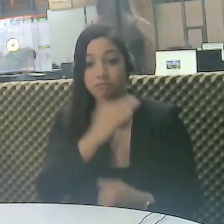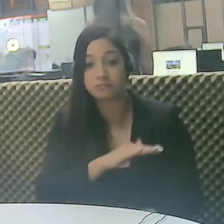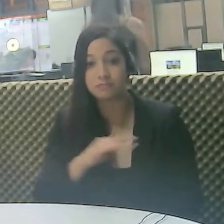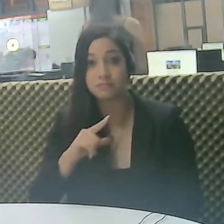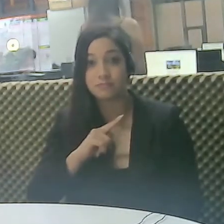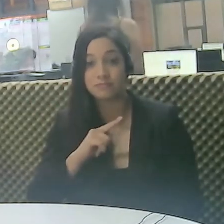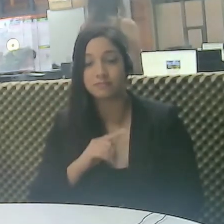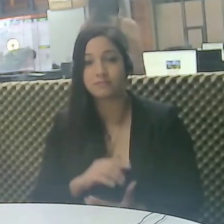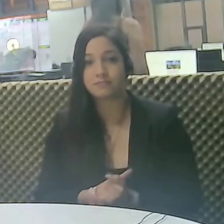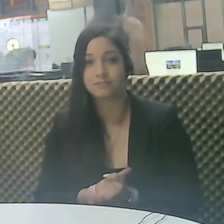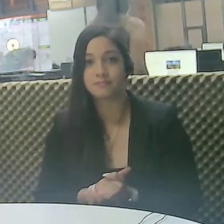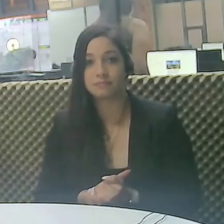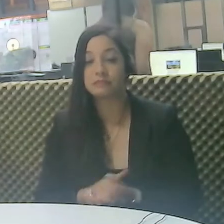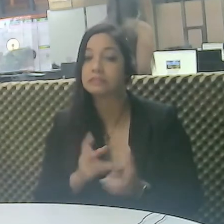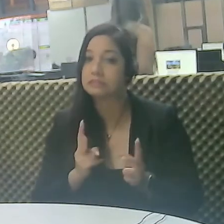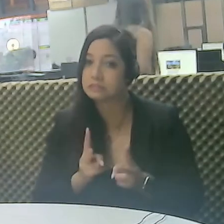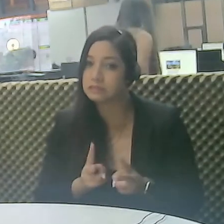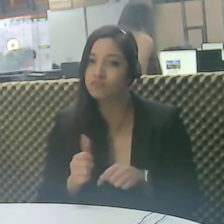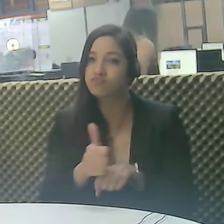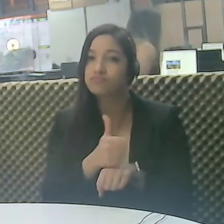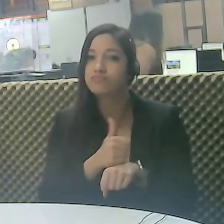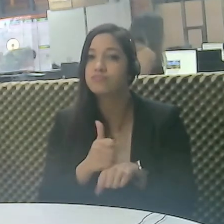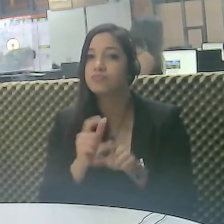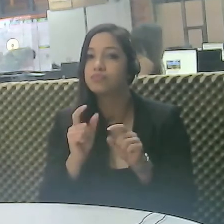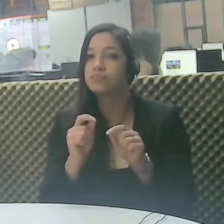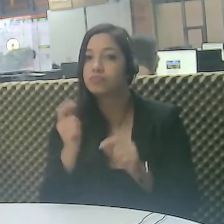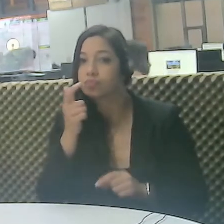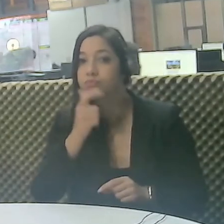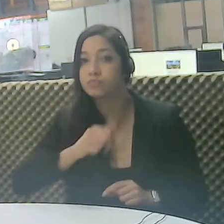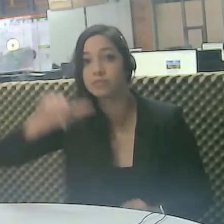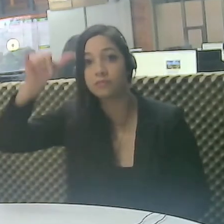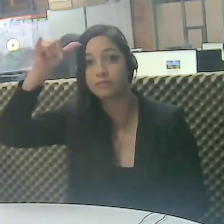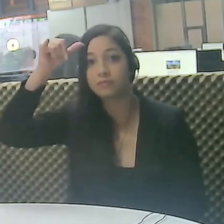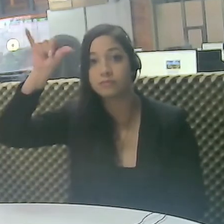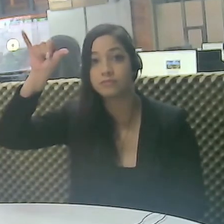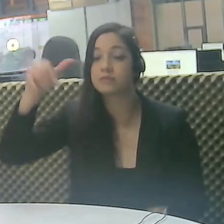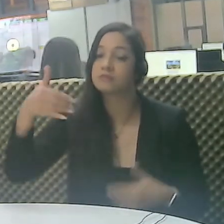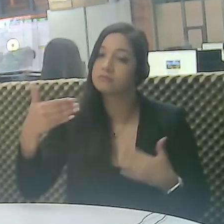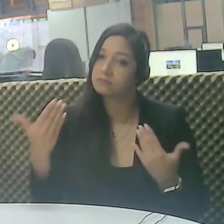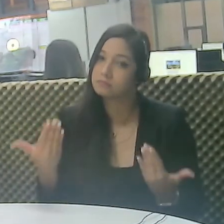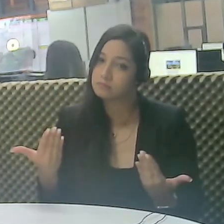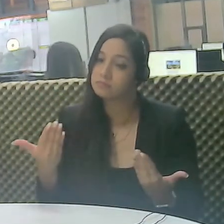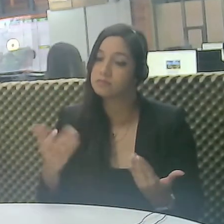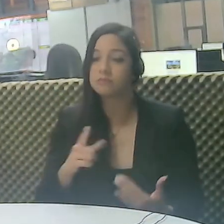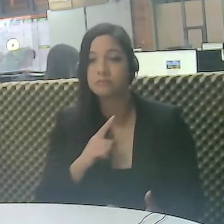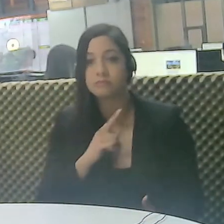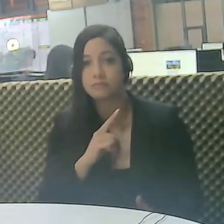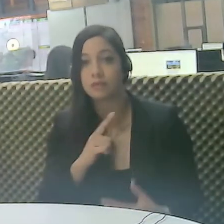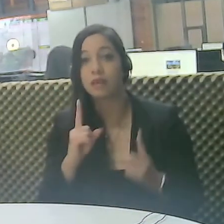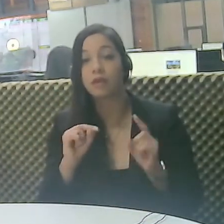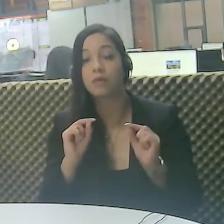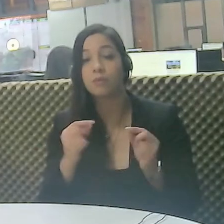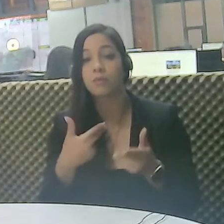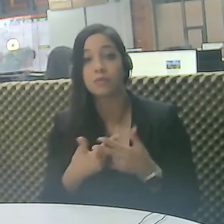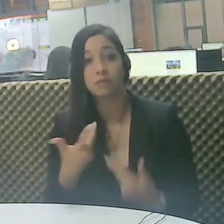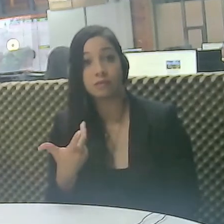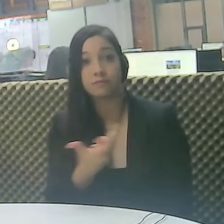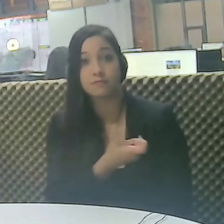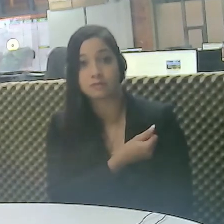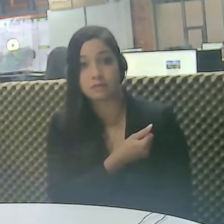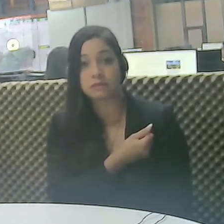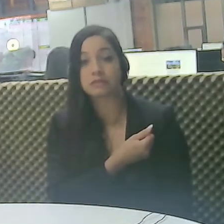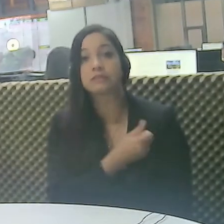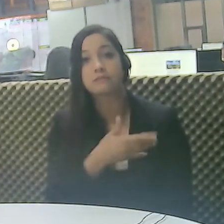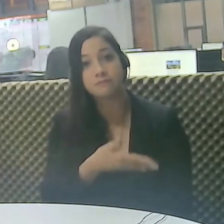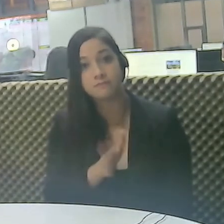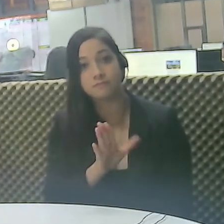casa. Como sempre, a melhor forma é a prevenção. Então, a prevenção existe e é através da vacinação. Então,